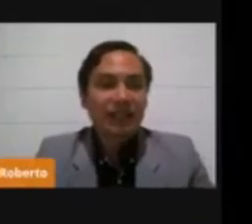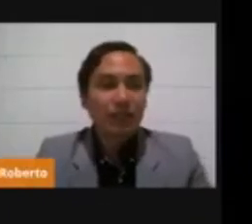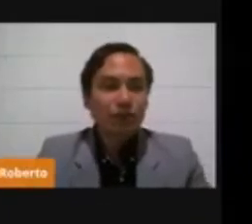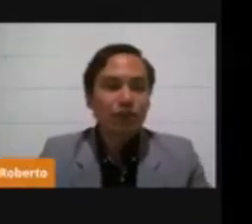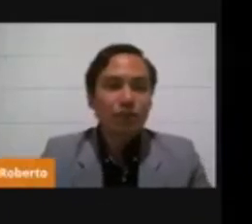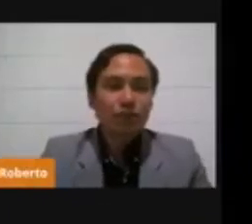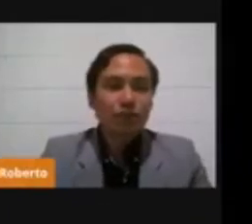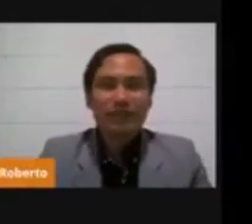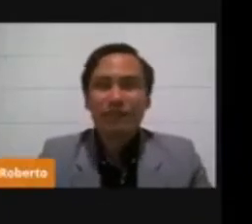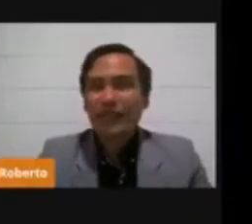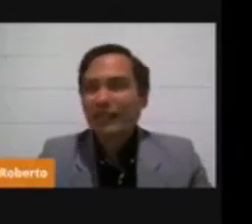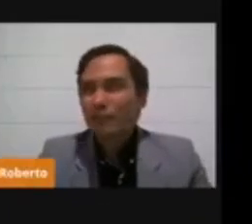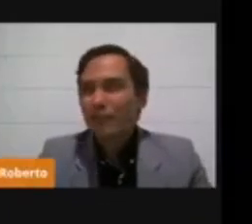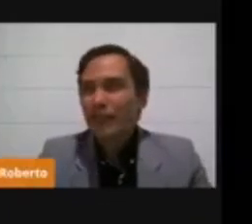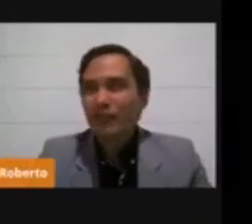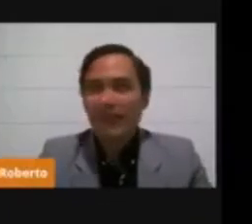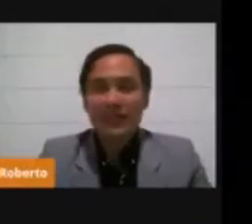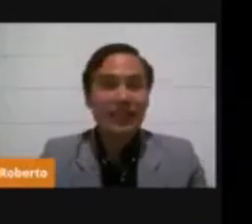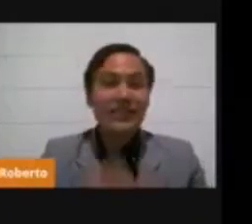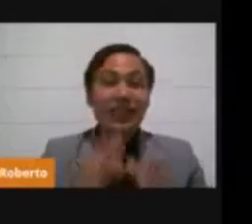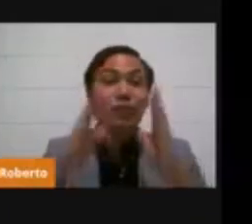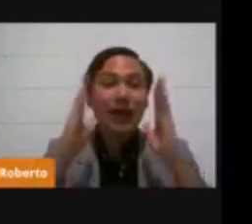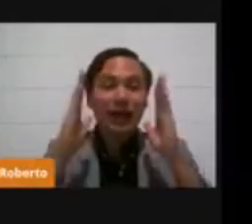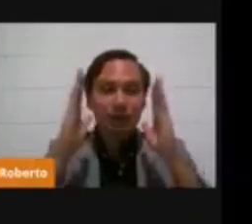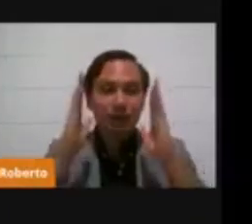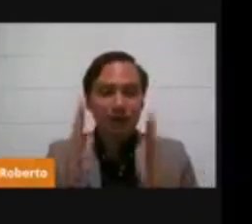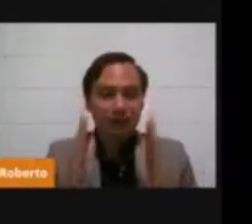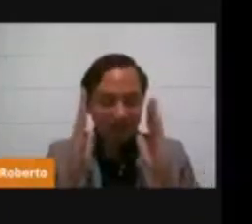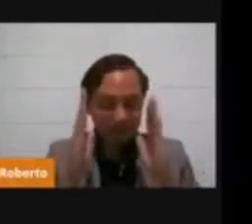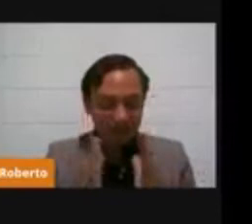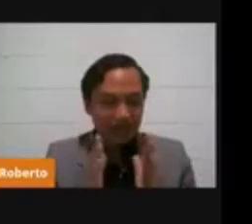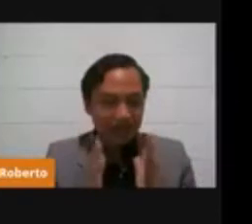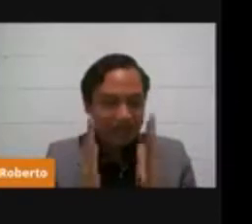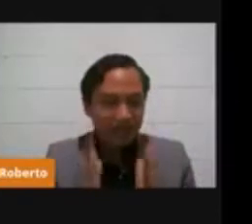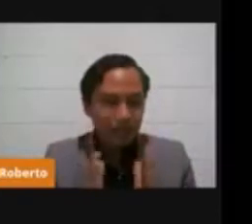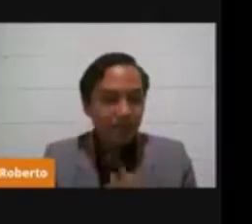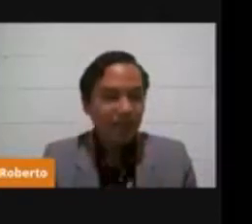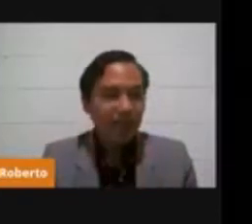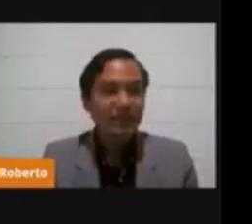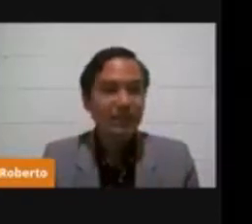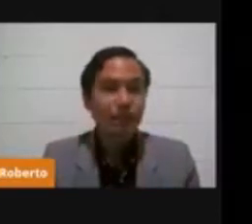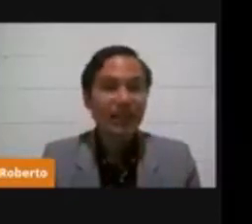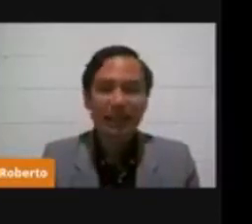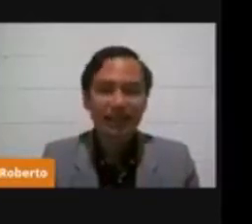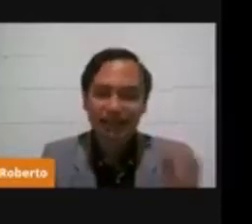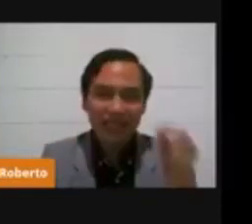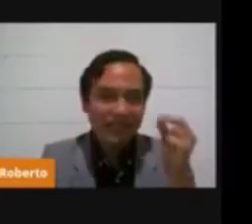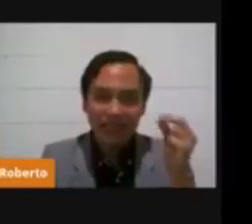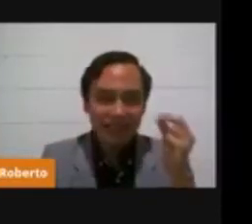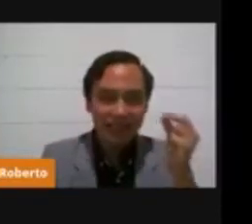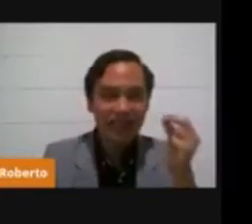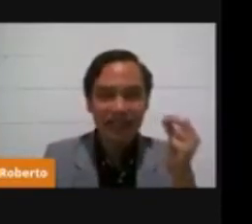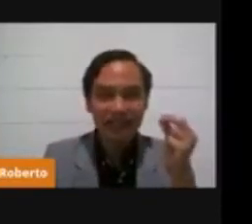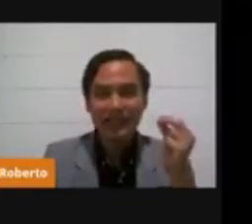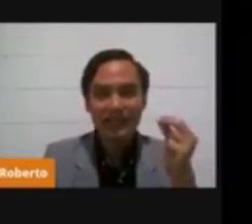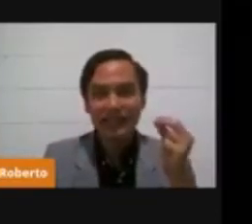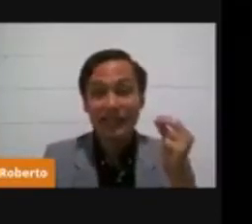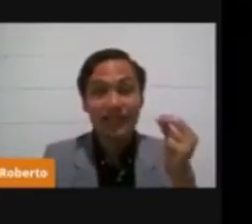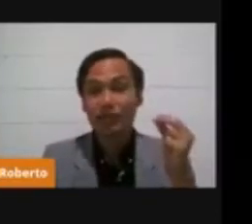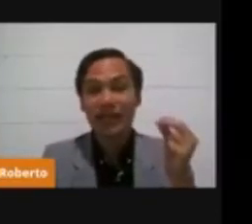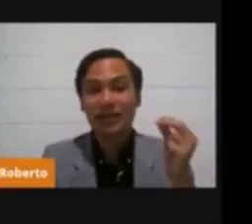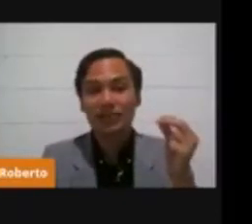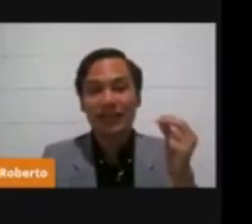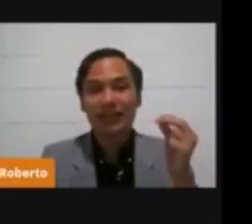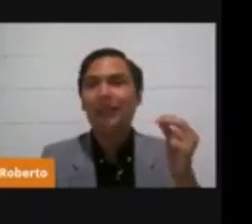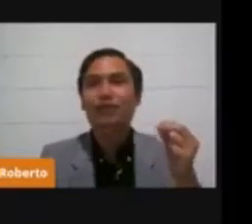a ver, tenemos como un sinfín de diferencias. El ser humano en sí es una característica esencial de ser